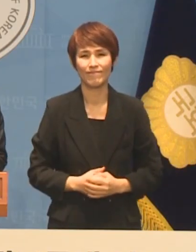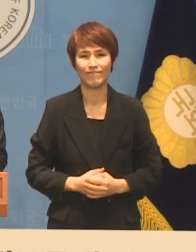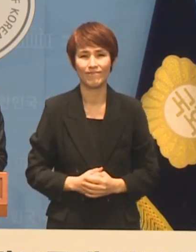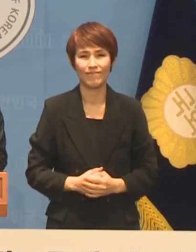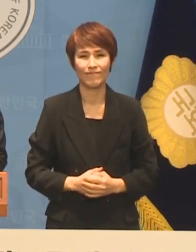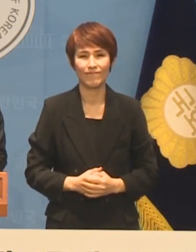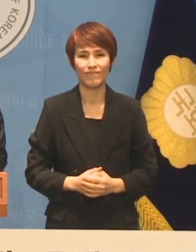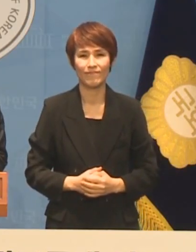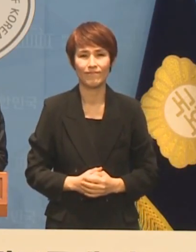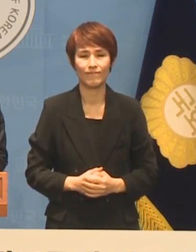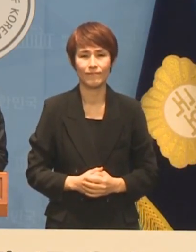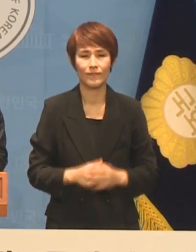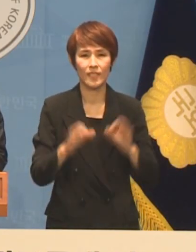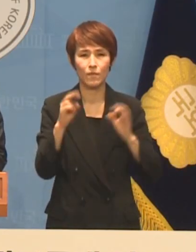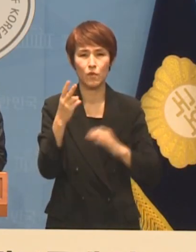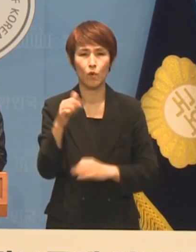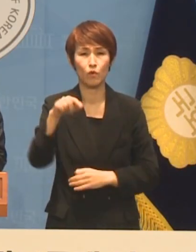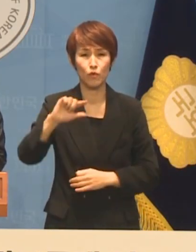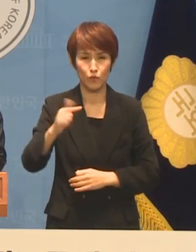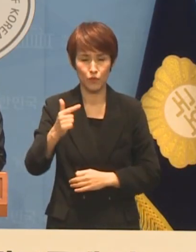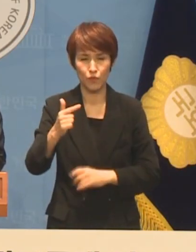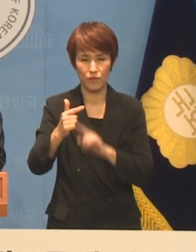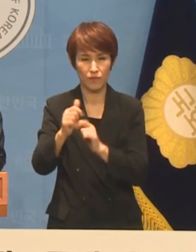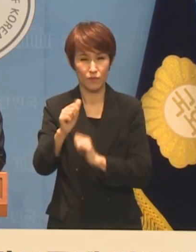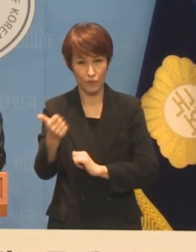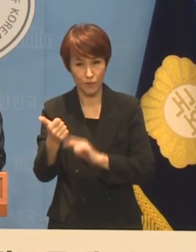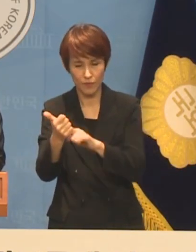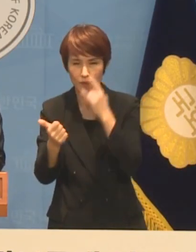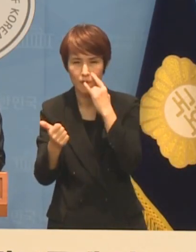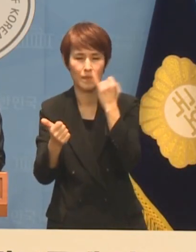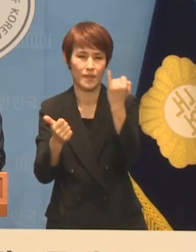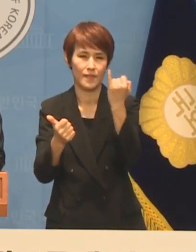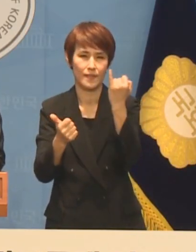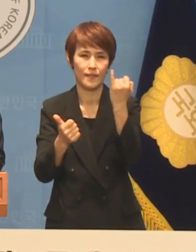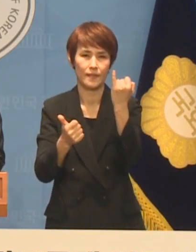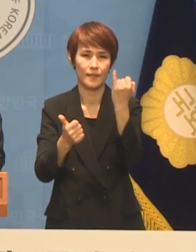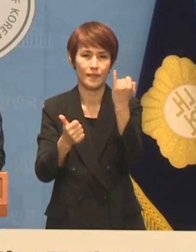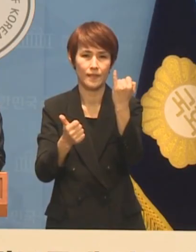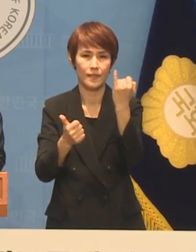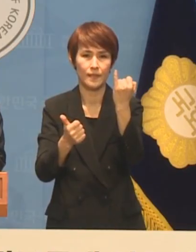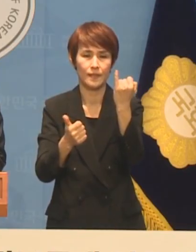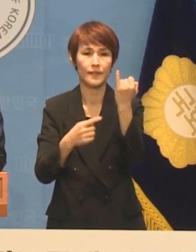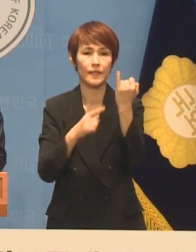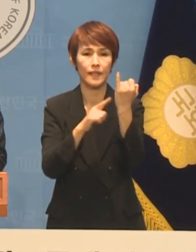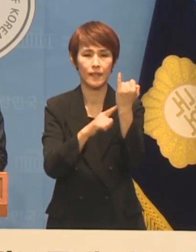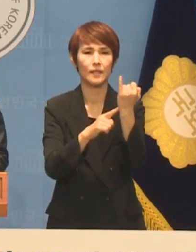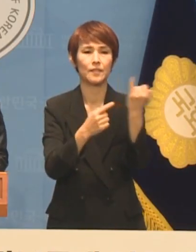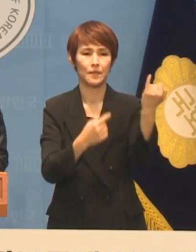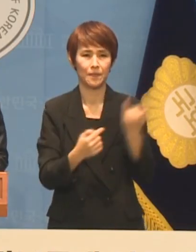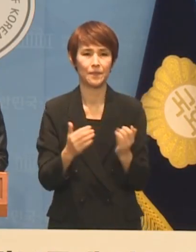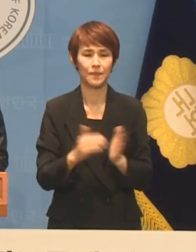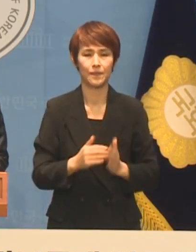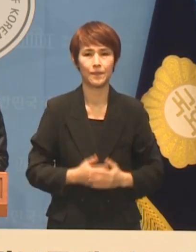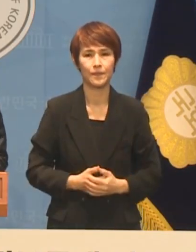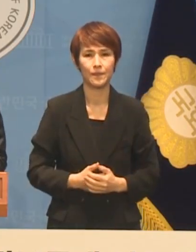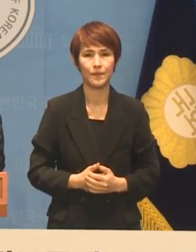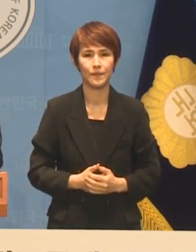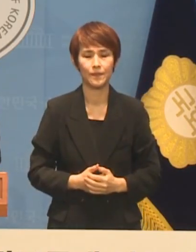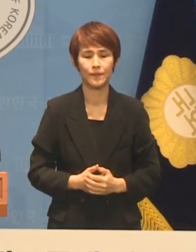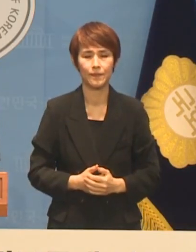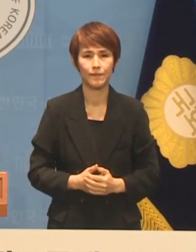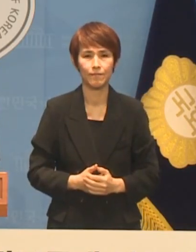그리고 고 김용균 노동자의 어머니이신 김미숙 김용균 재단 이사장님도 함께